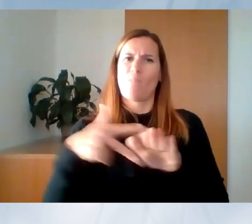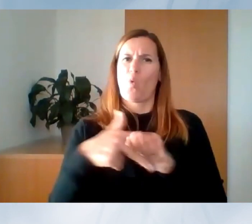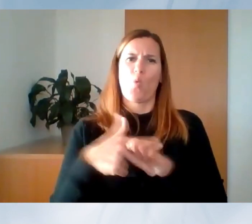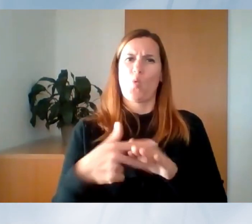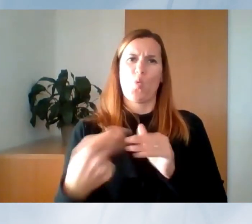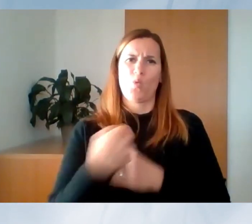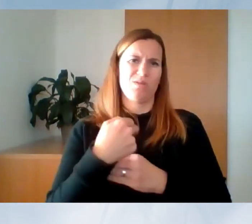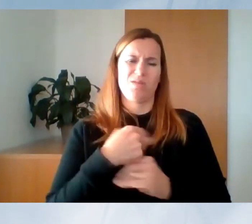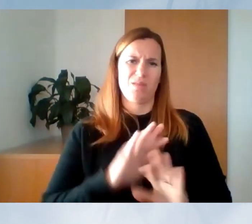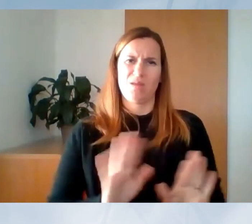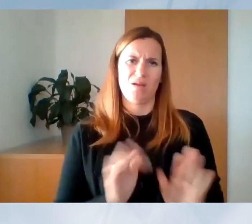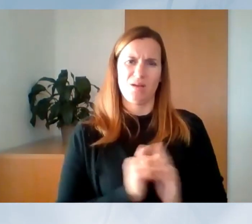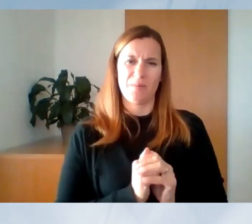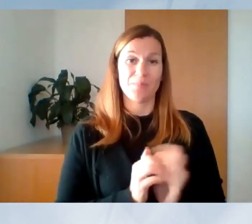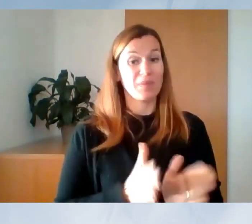moti.